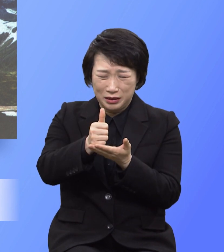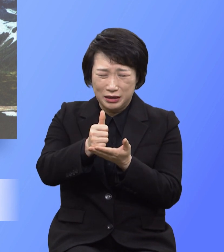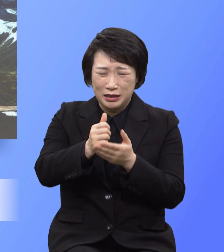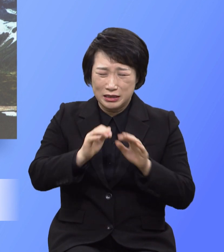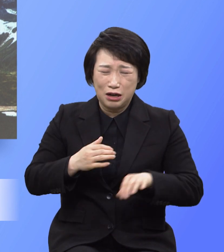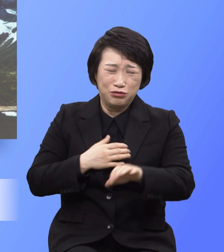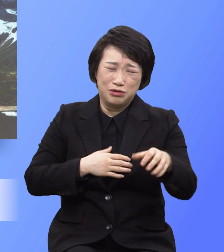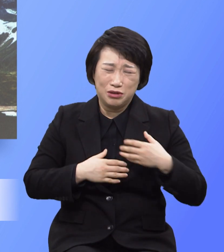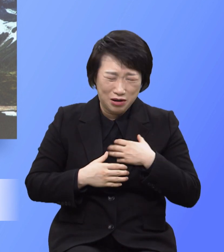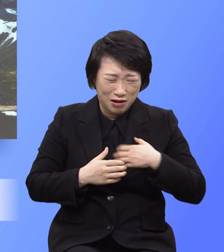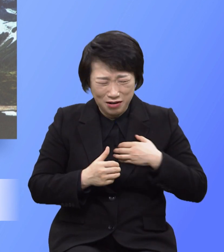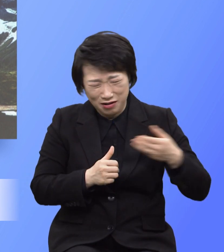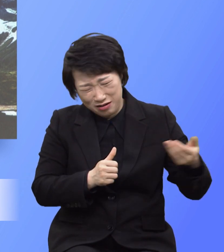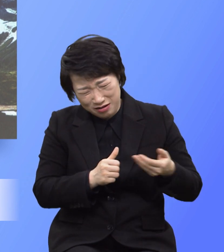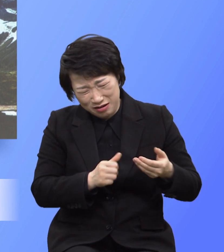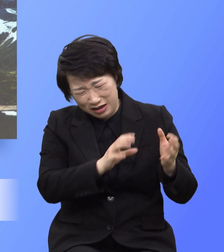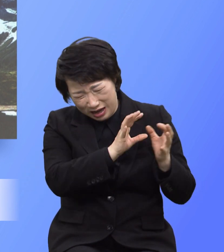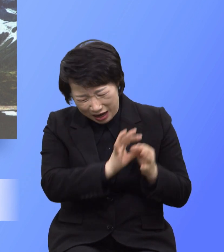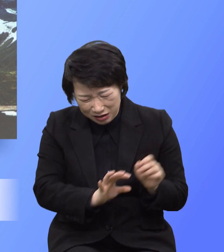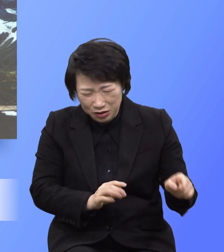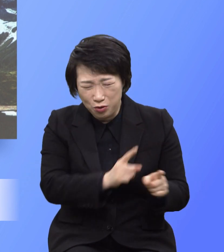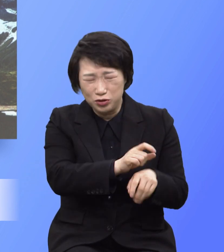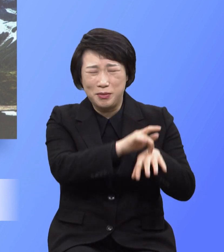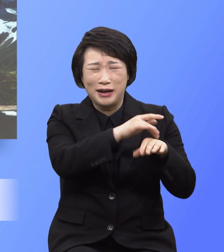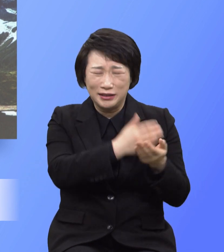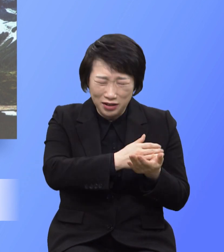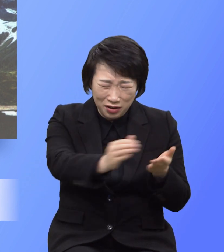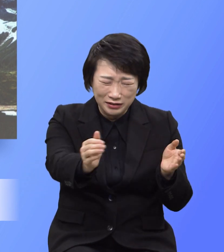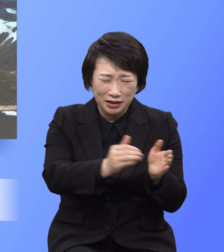끝없이 괴롭히는 원수는 떠나게 하시고